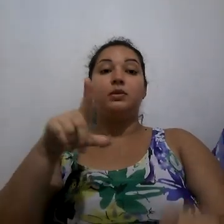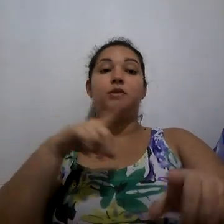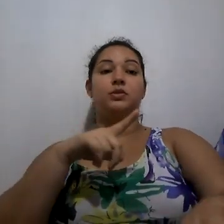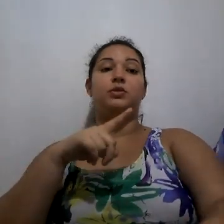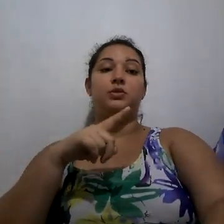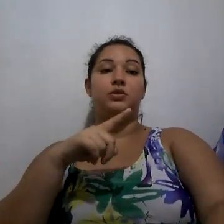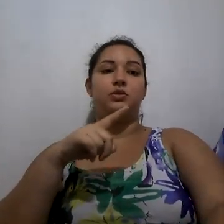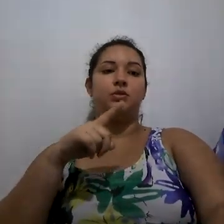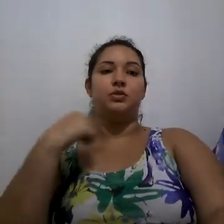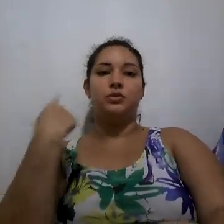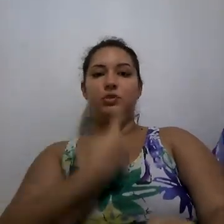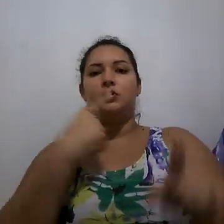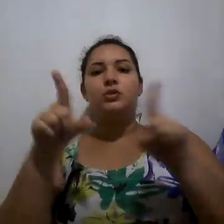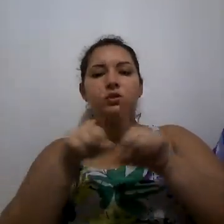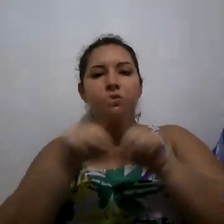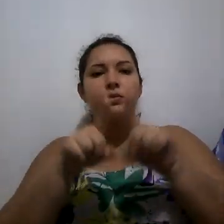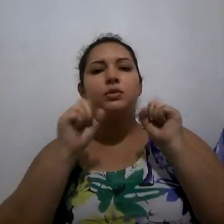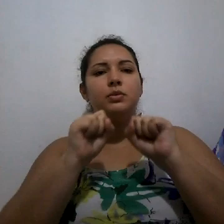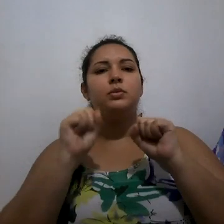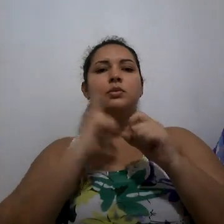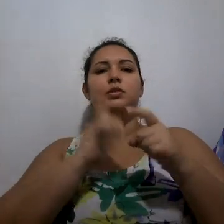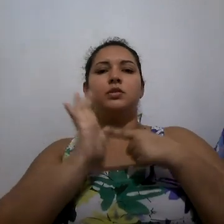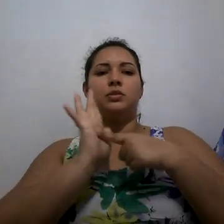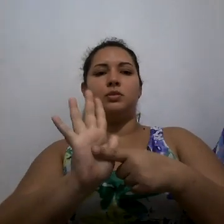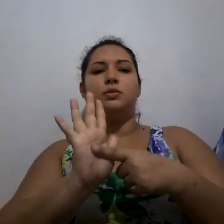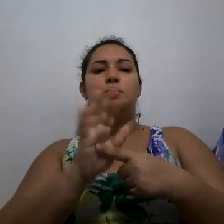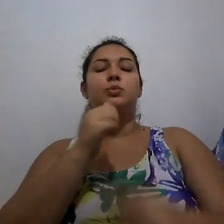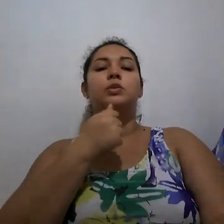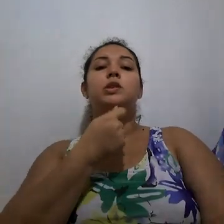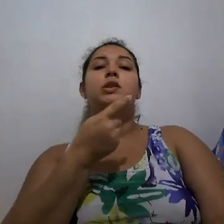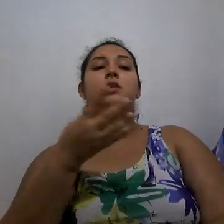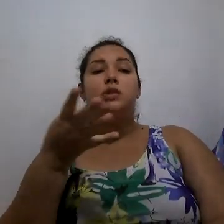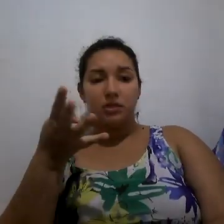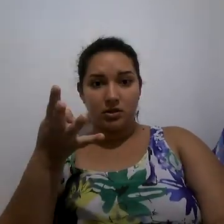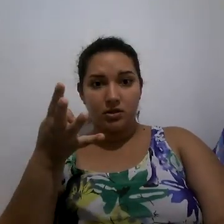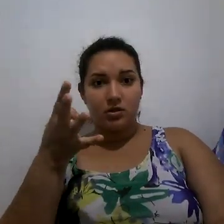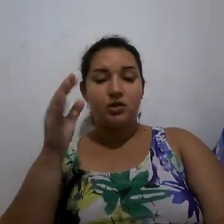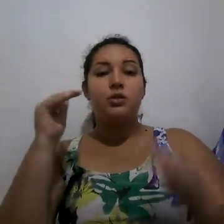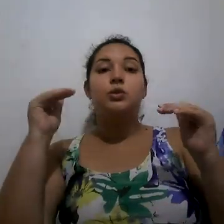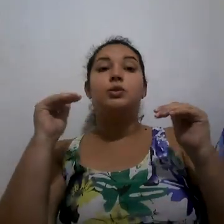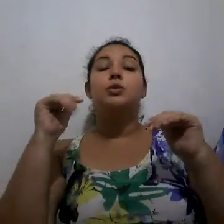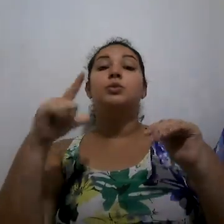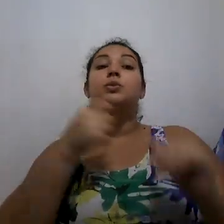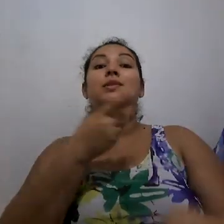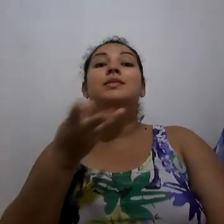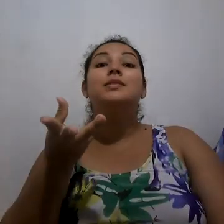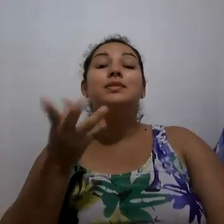com relação à quantidade, à concentração desse analito, no caso o sal, com relação